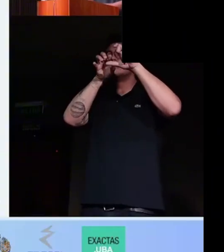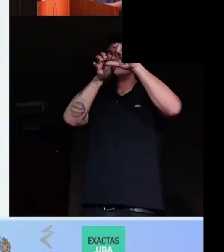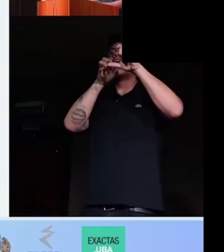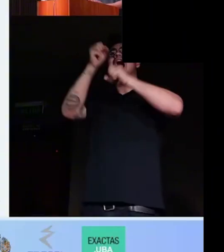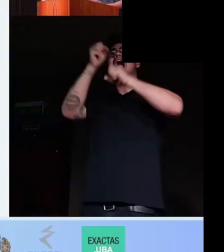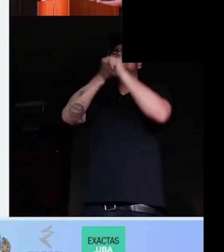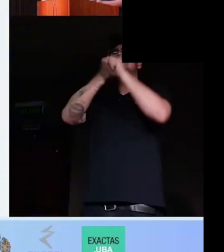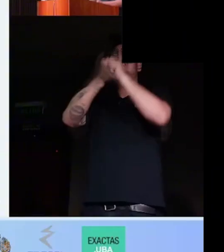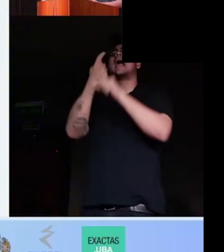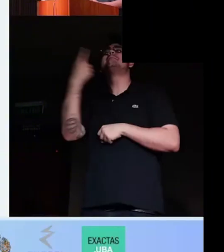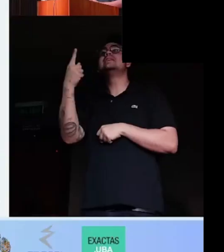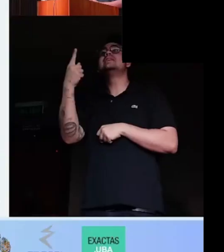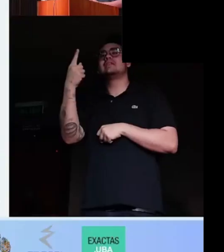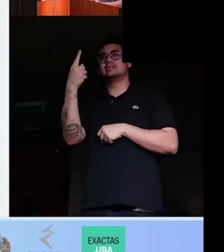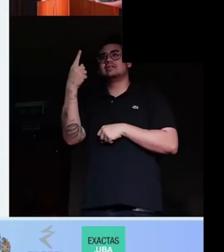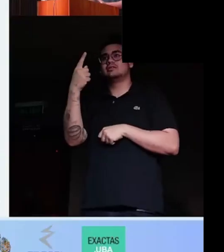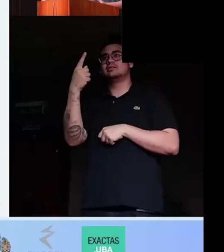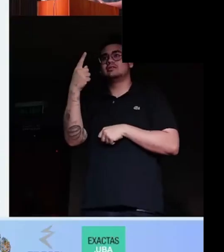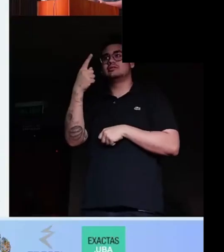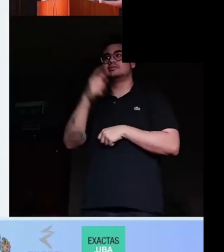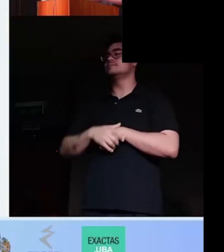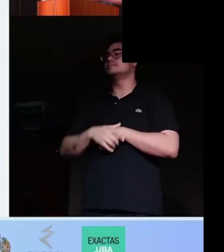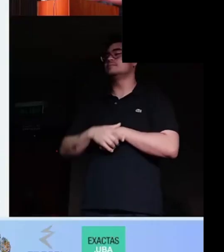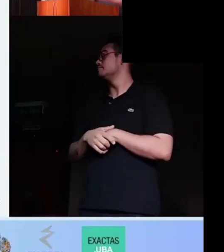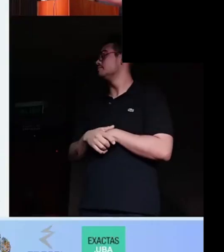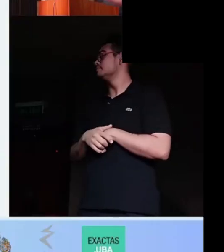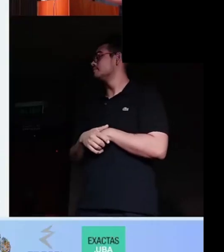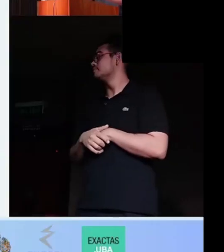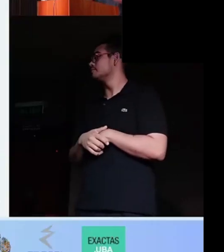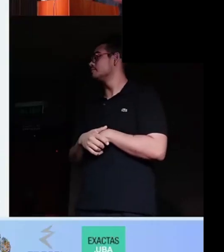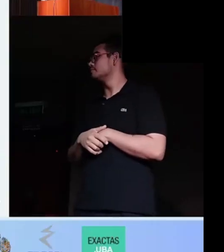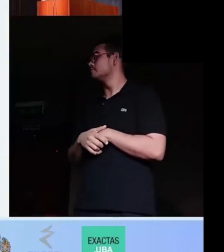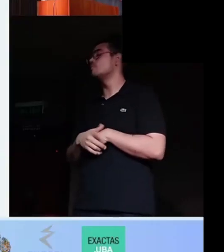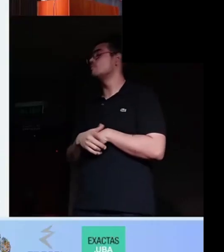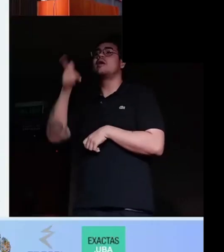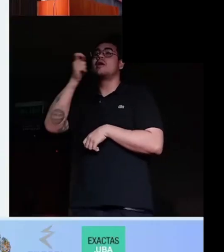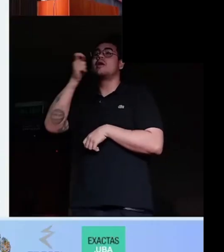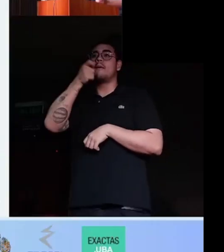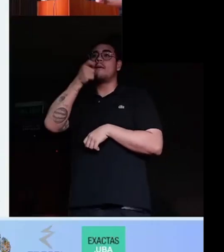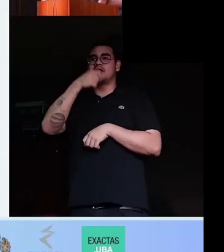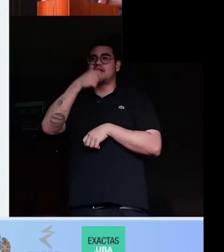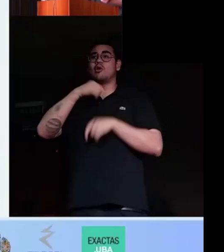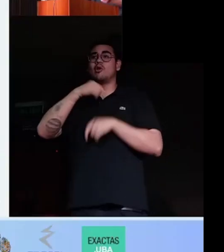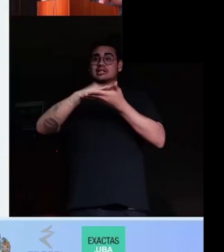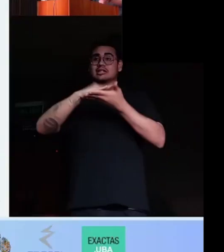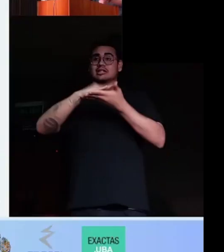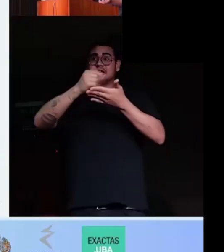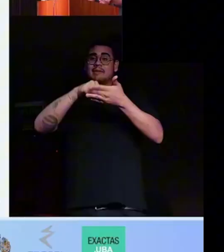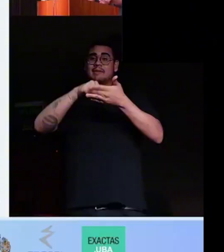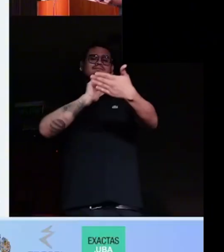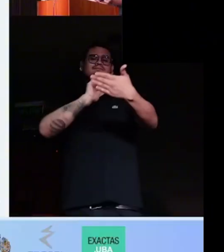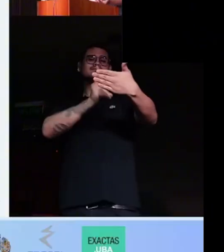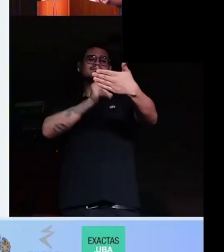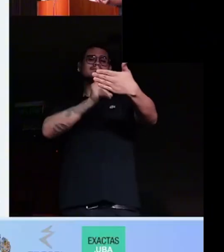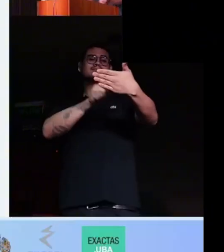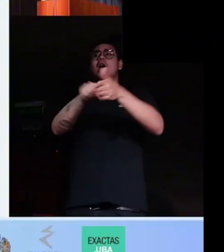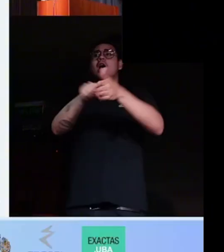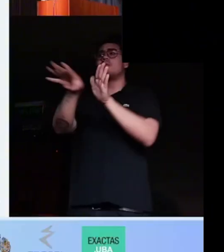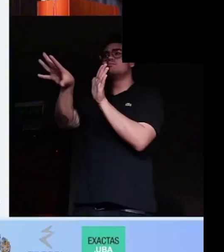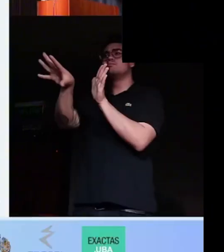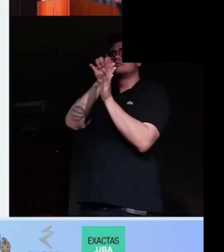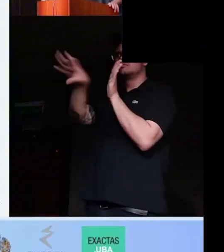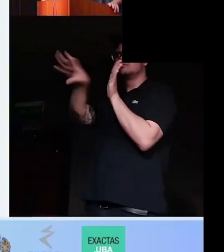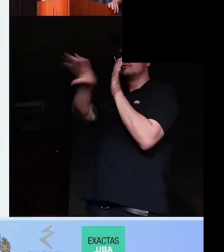esas 1000 o 50 se entrena, saca información de los puntitos que veíamos recién en la